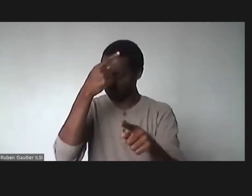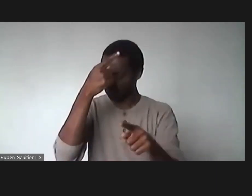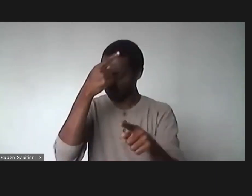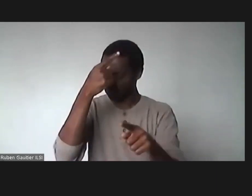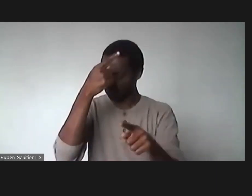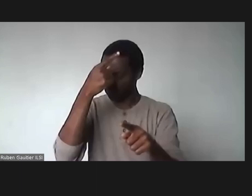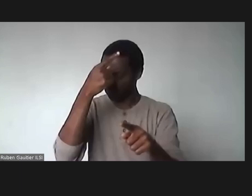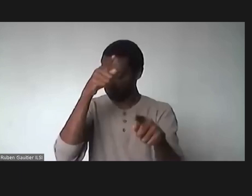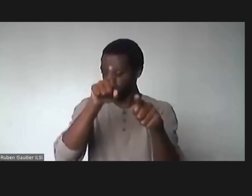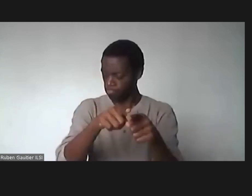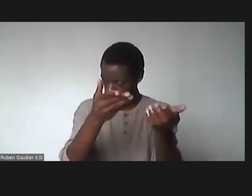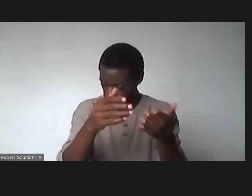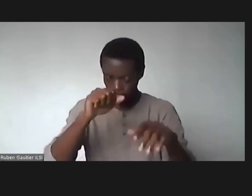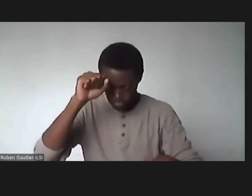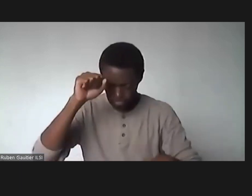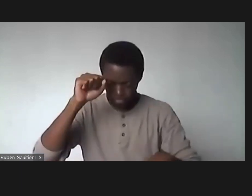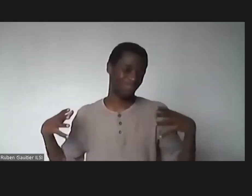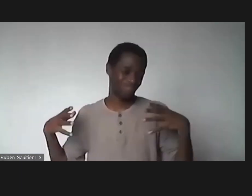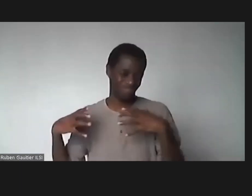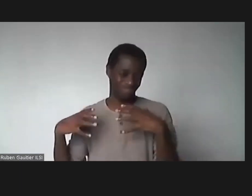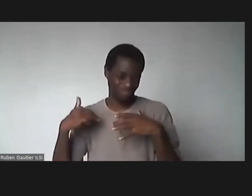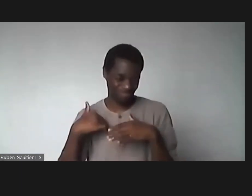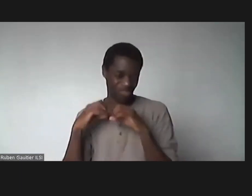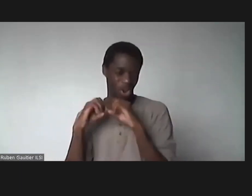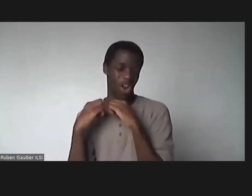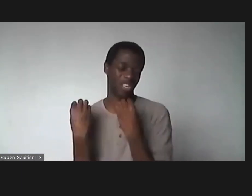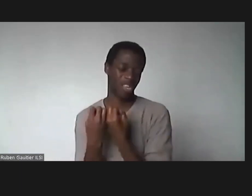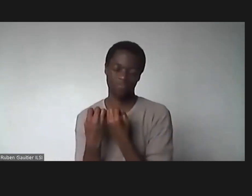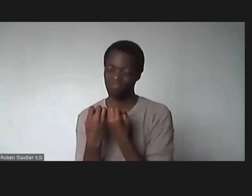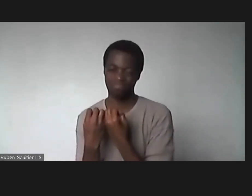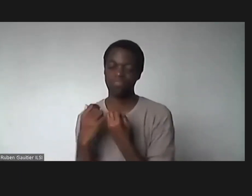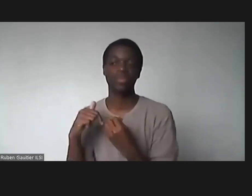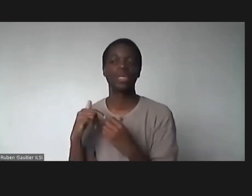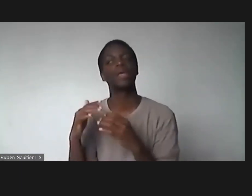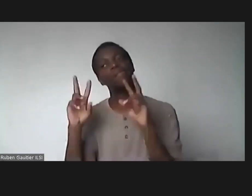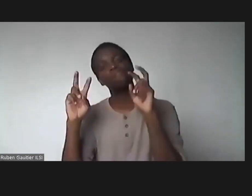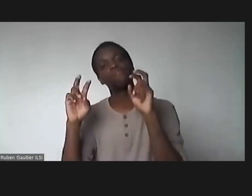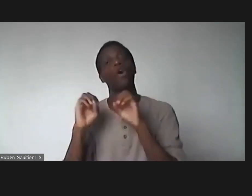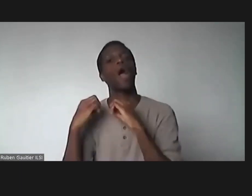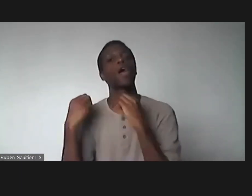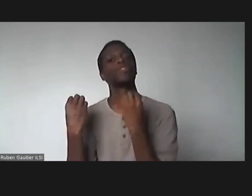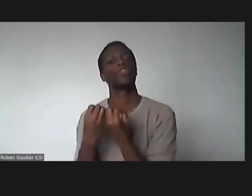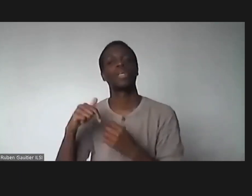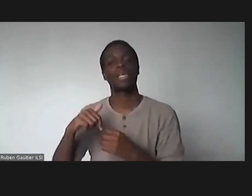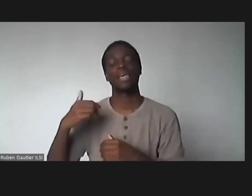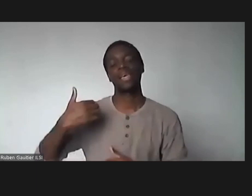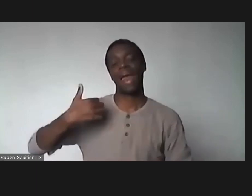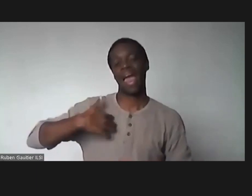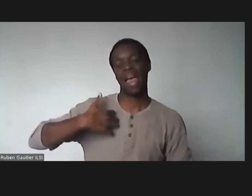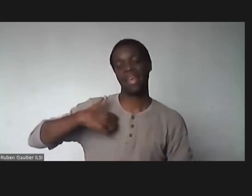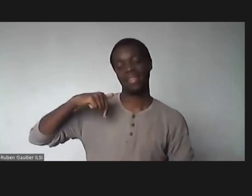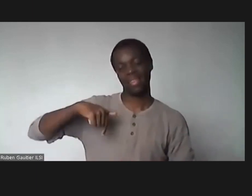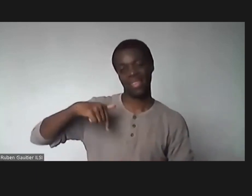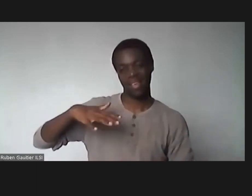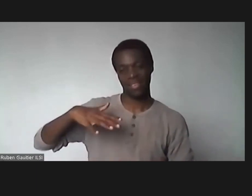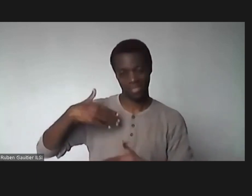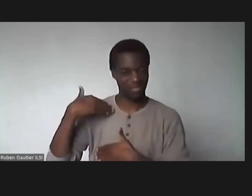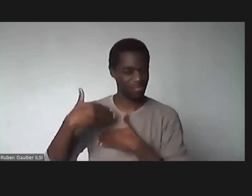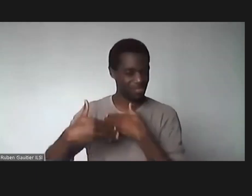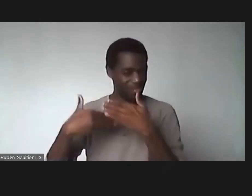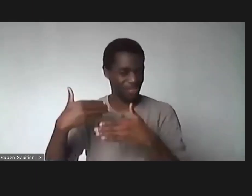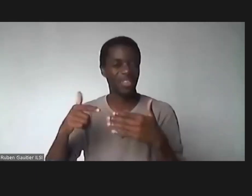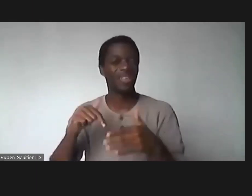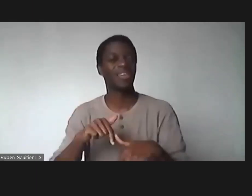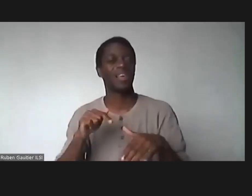ASIJ no lo hemos hecho. Hablo de por ASIJ porque es la organización, digamos, de Argentina, que una de las organizaciones de Argentina que forma parte de la